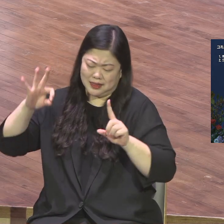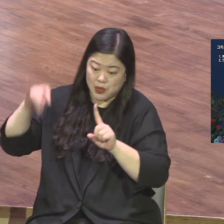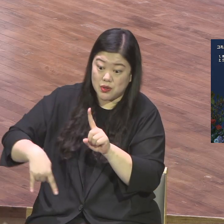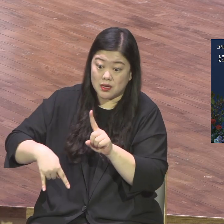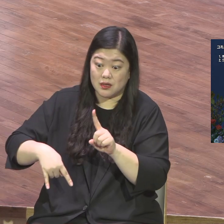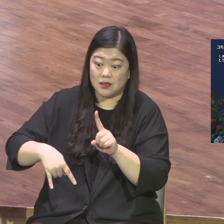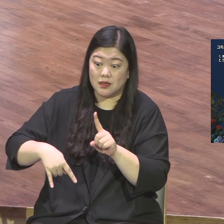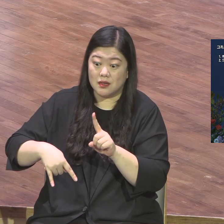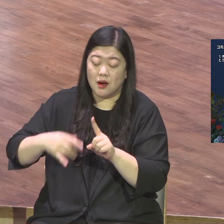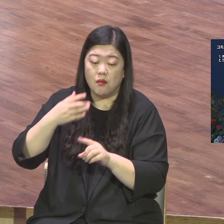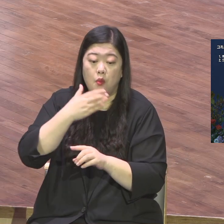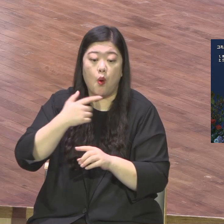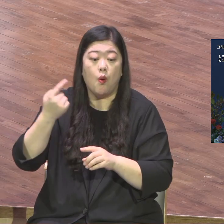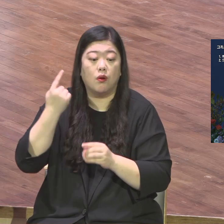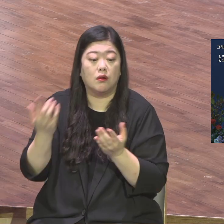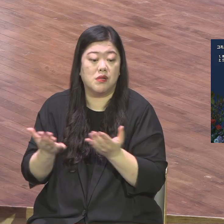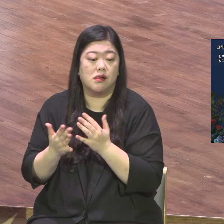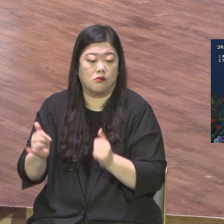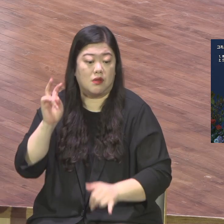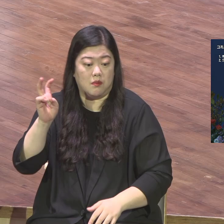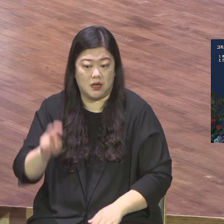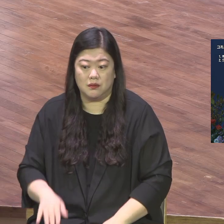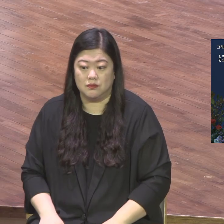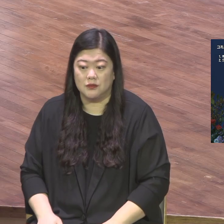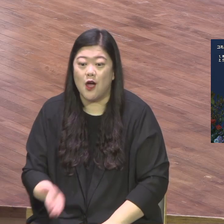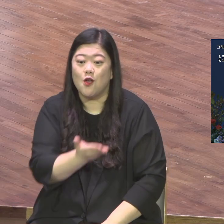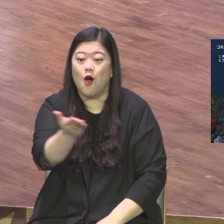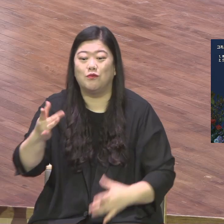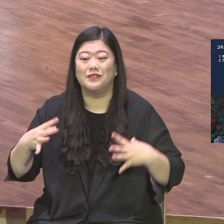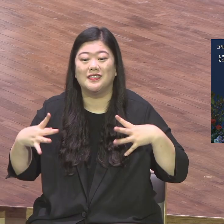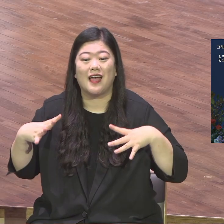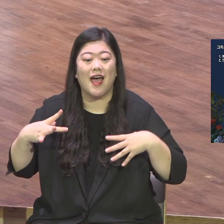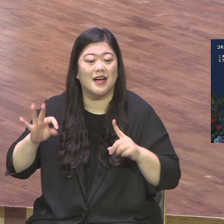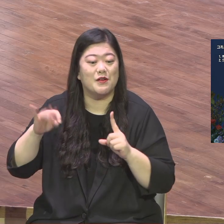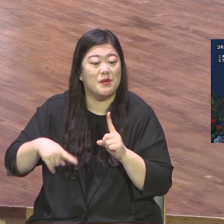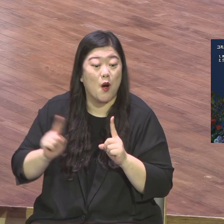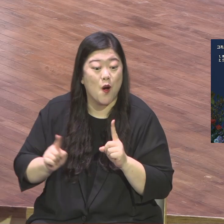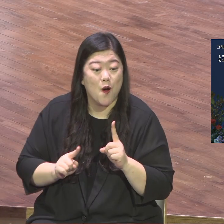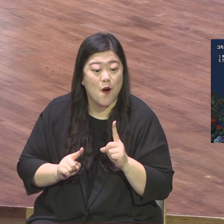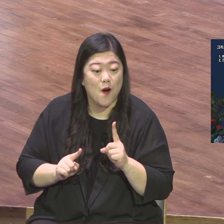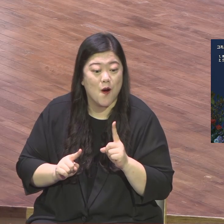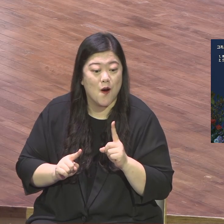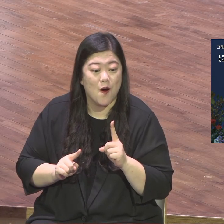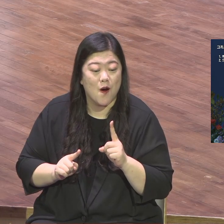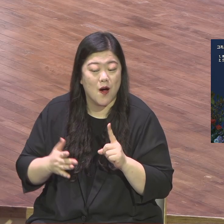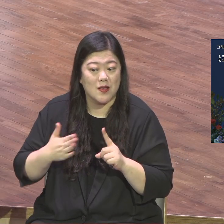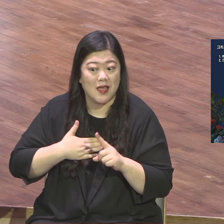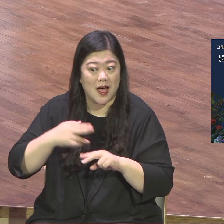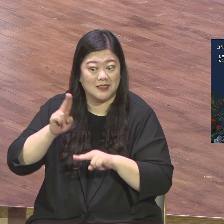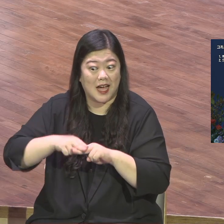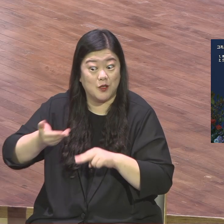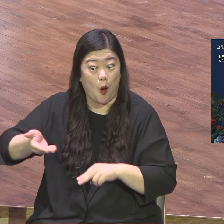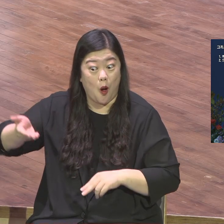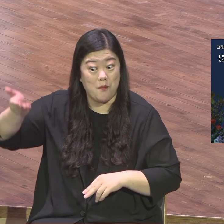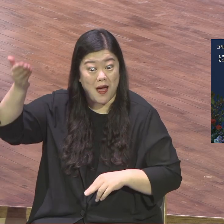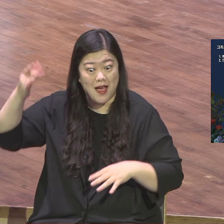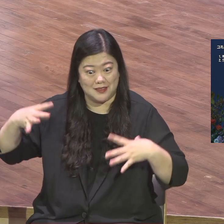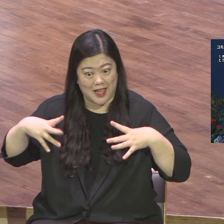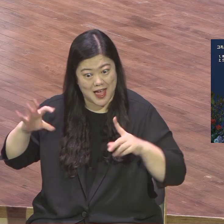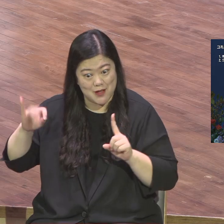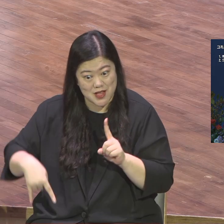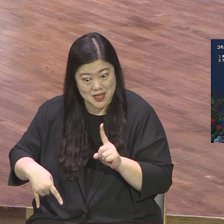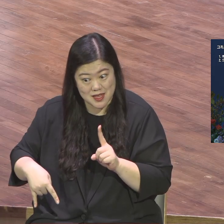우리는 막 제일 높은 거 하고 싶고 막 내 이름이 확 드러나서 막 알아줘 박수 쳐주기를 바라지만은